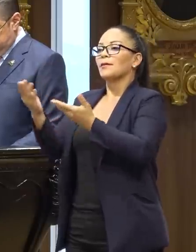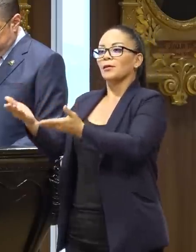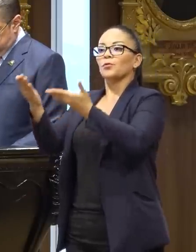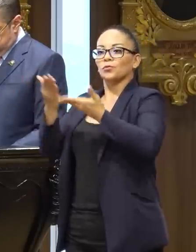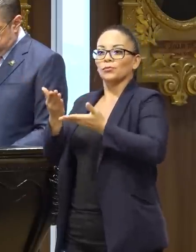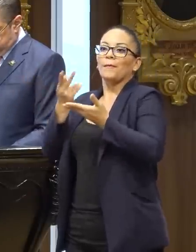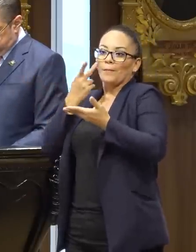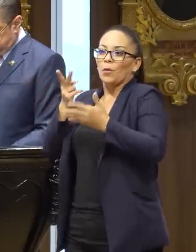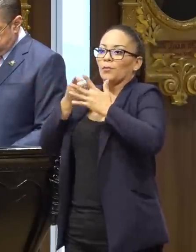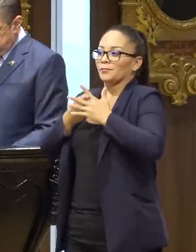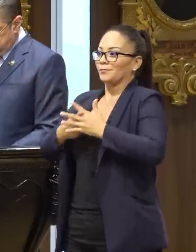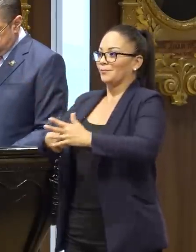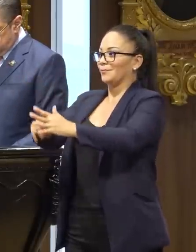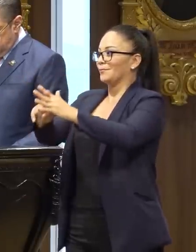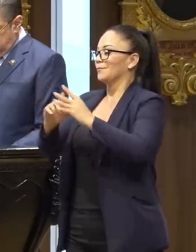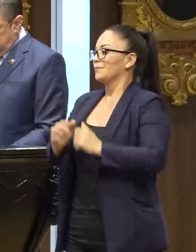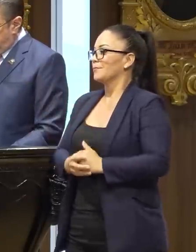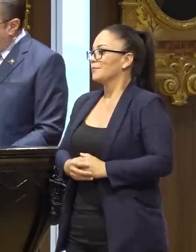nacer.